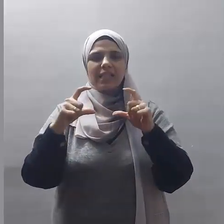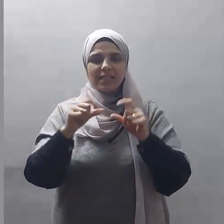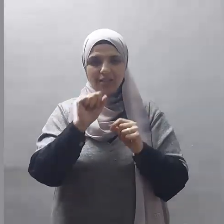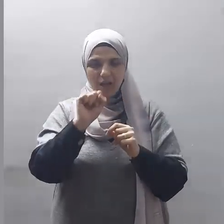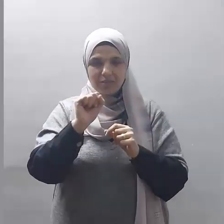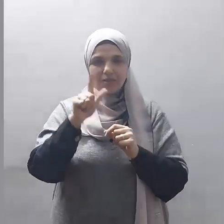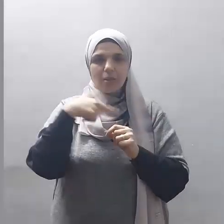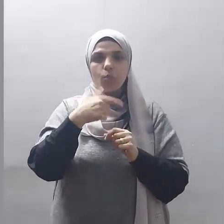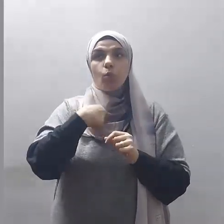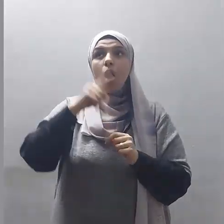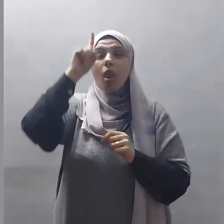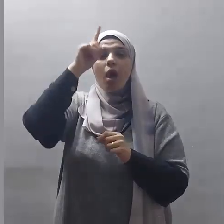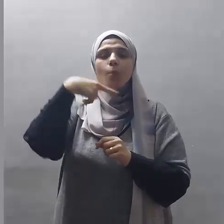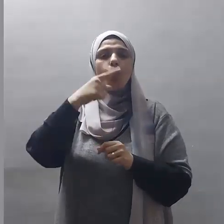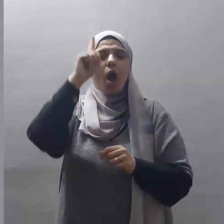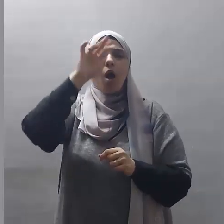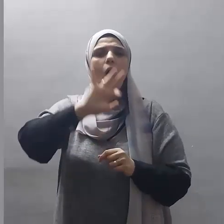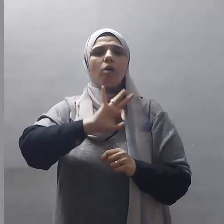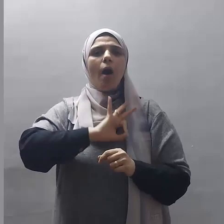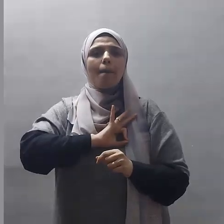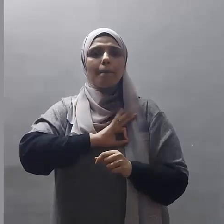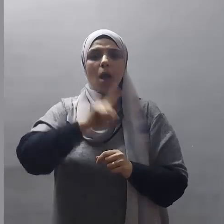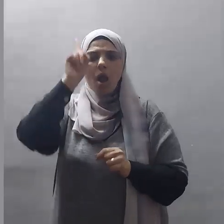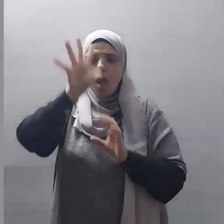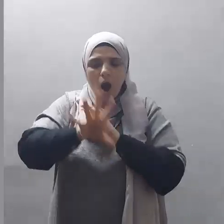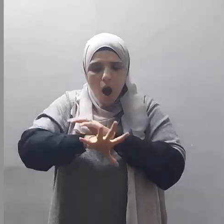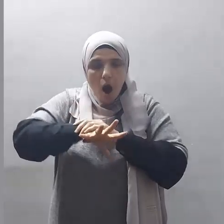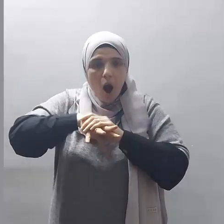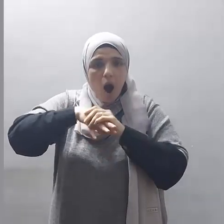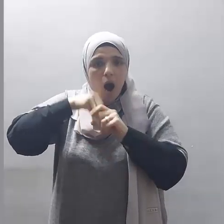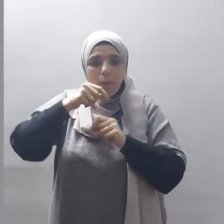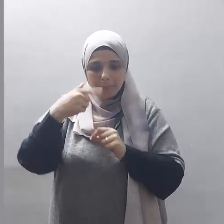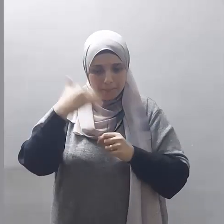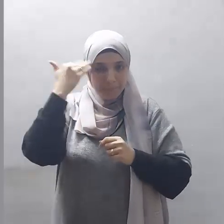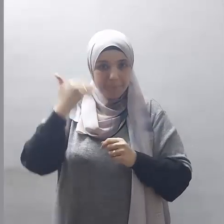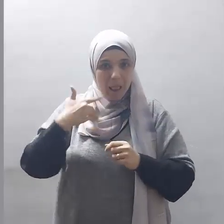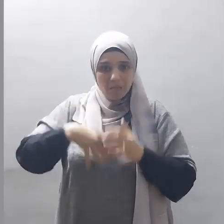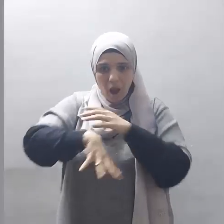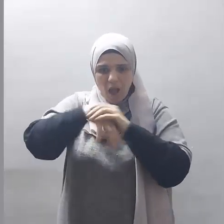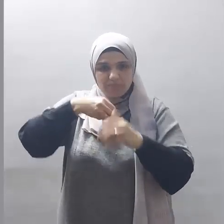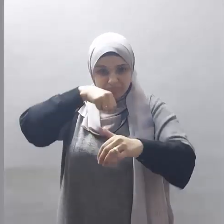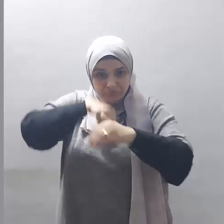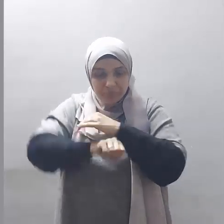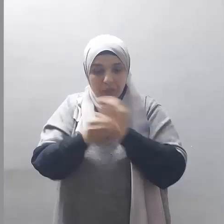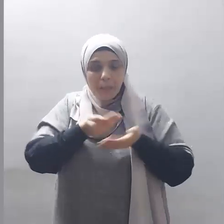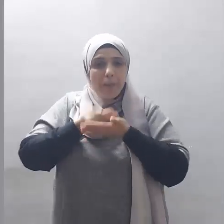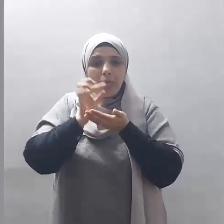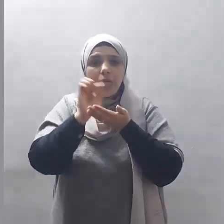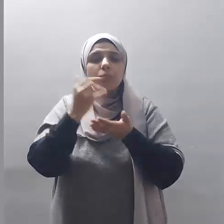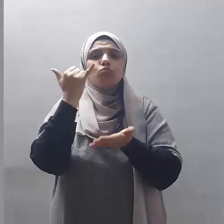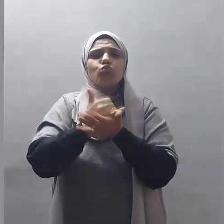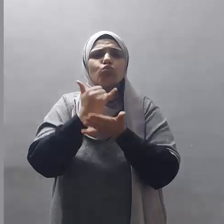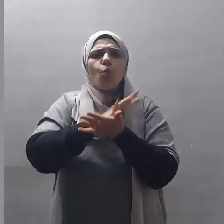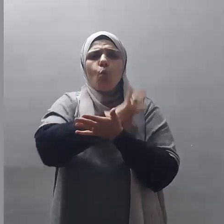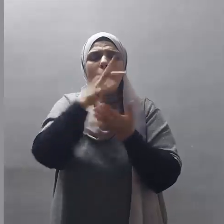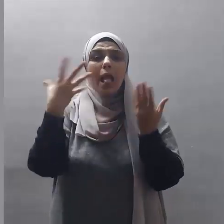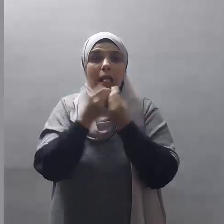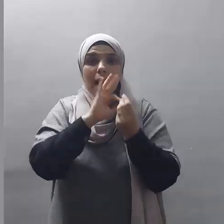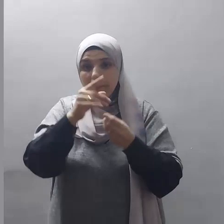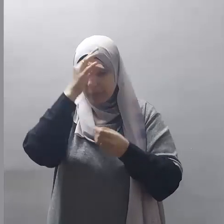أنا الرحمن، خلقت الرحم وشققت لها اسما من اسمي، فمن وصلها وصلته ومن